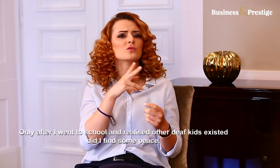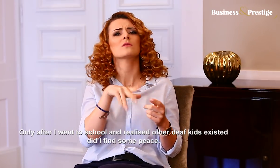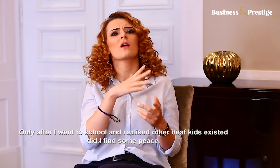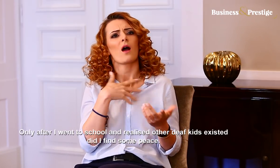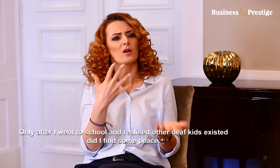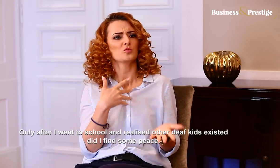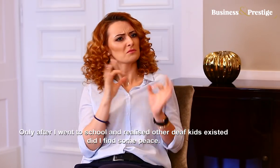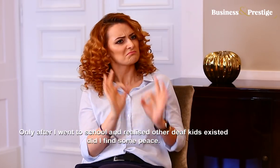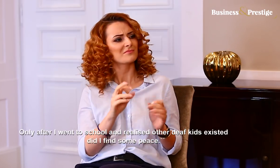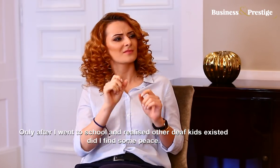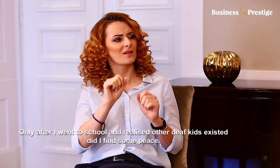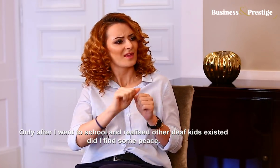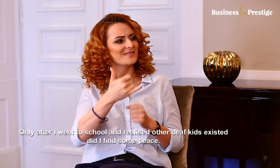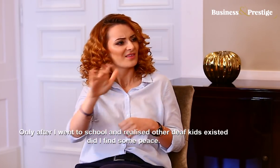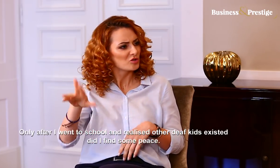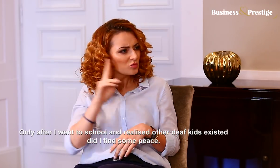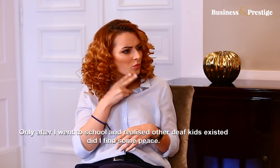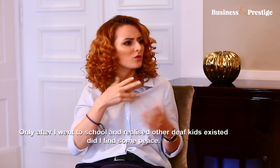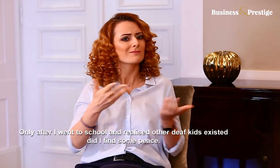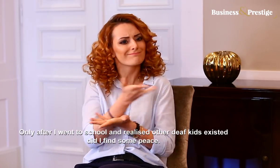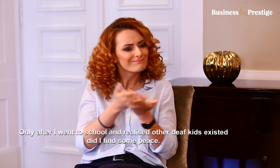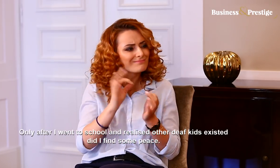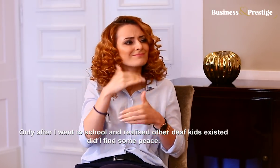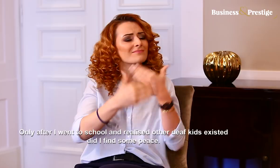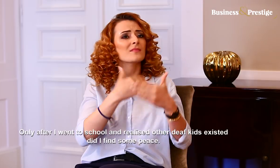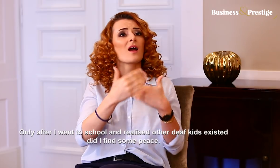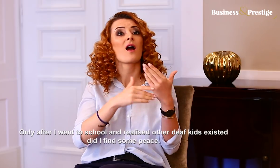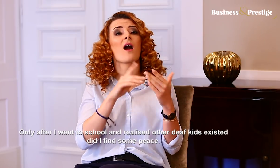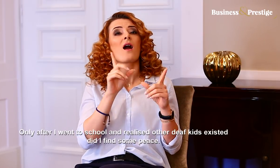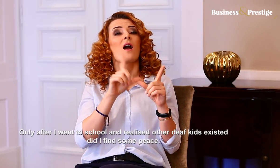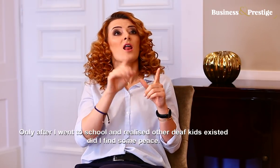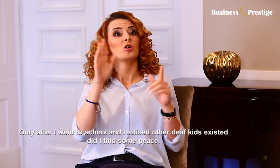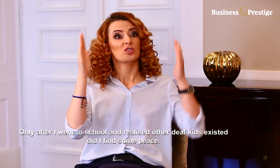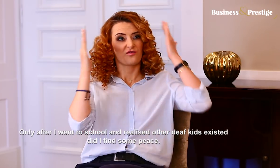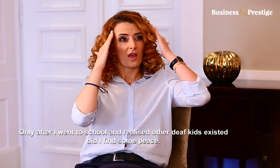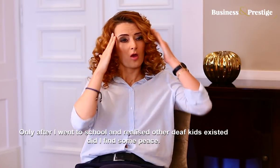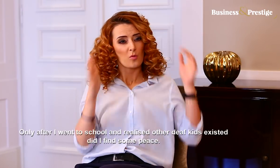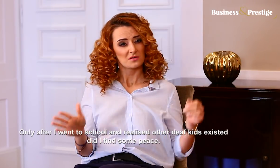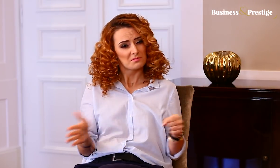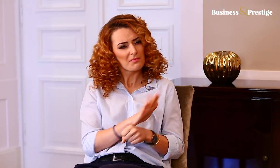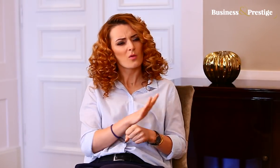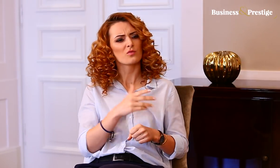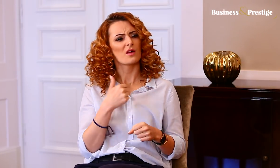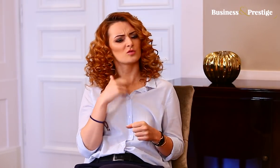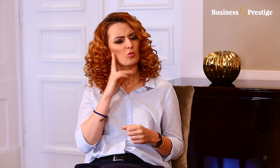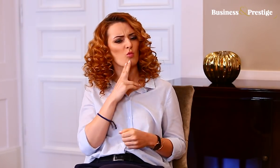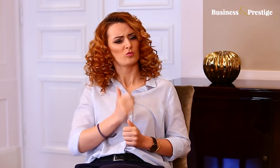poszłam do szkoły i czułam, że zobaczyłam, że są inne głuche dzieciaki, to mi dało takie poczucie